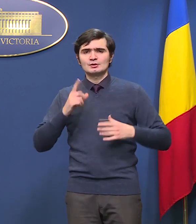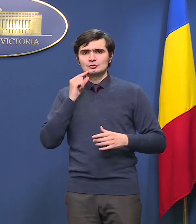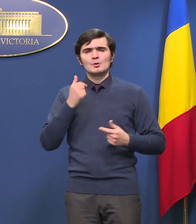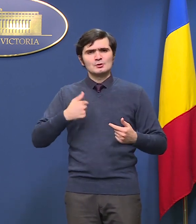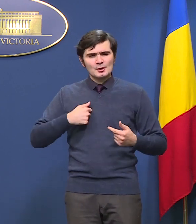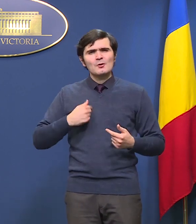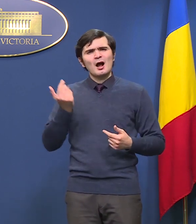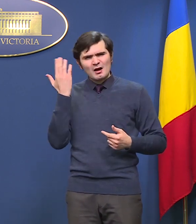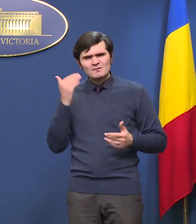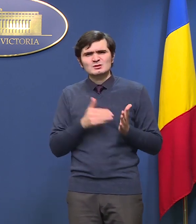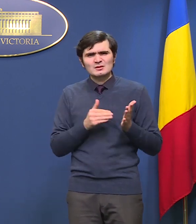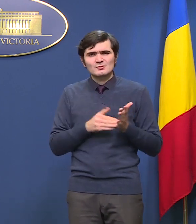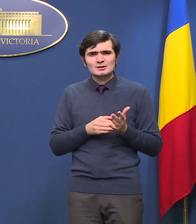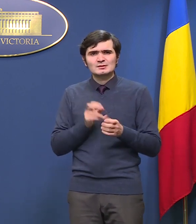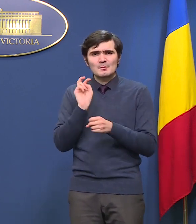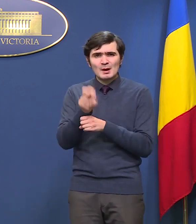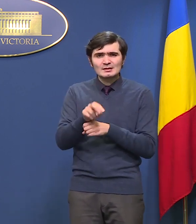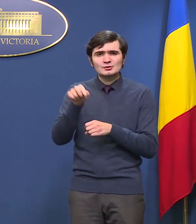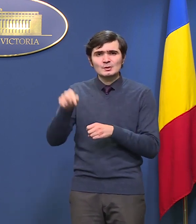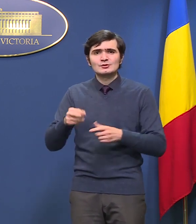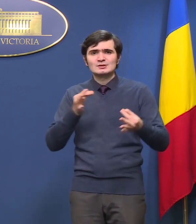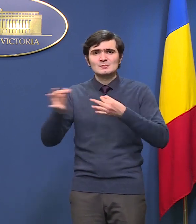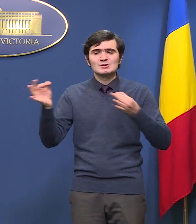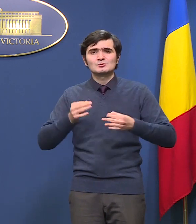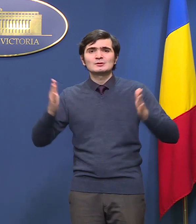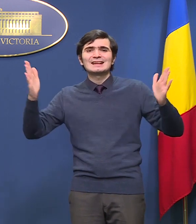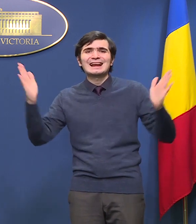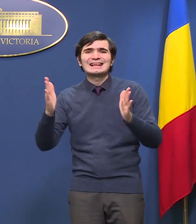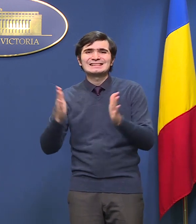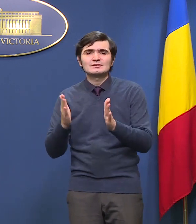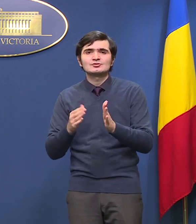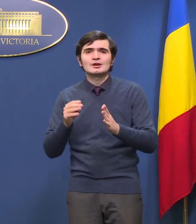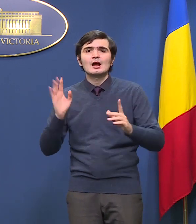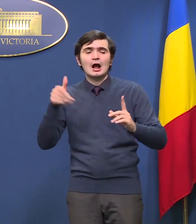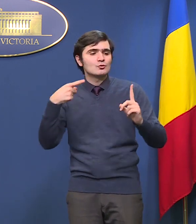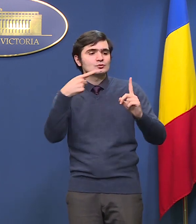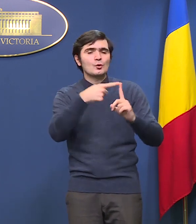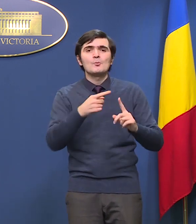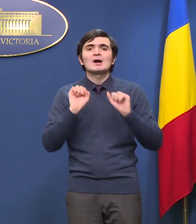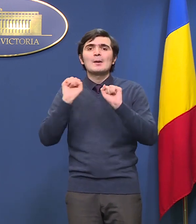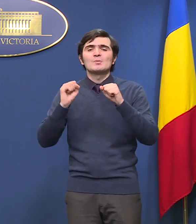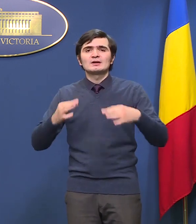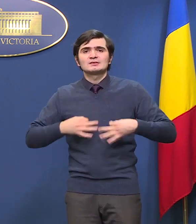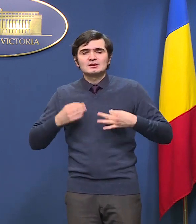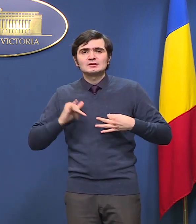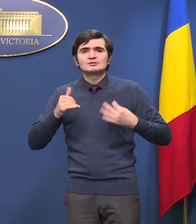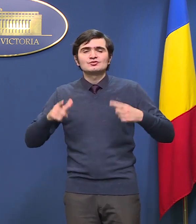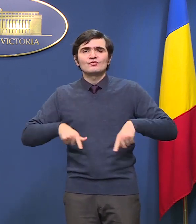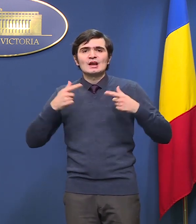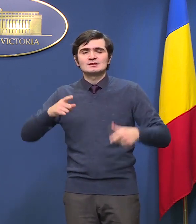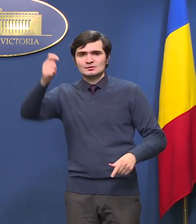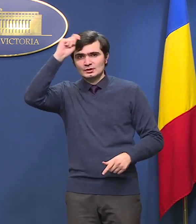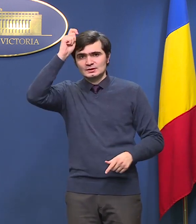fiu parte la aceste măsuri de restrângere, care, repet, nu au alt scop decât apărarea sănătății și vieții